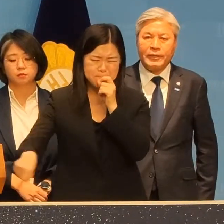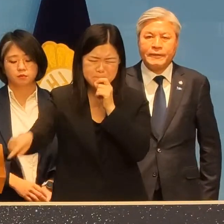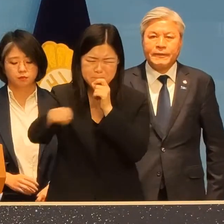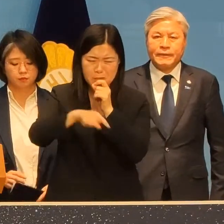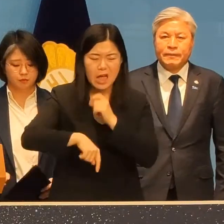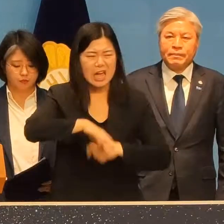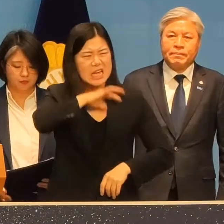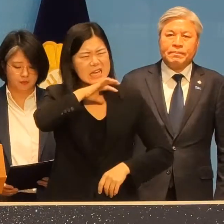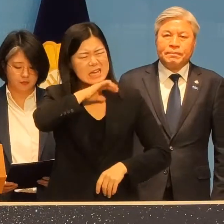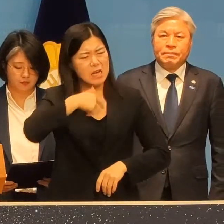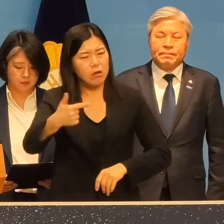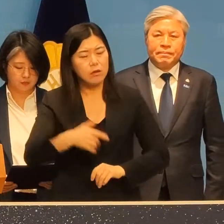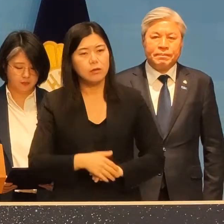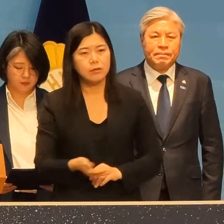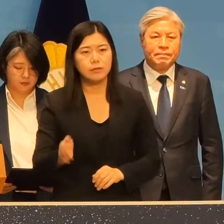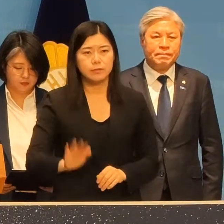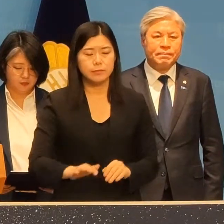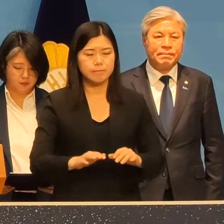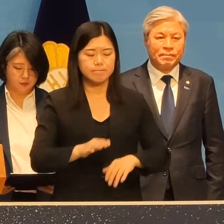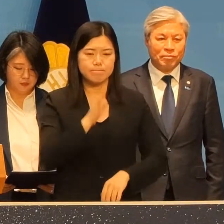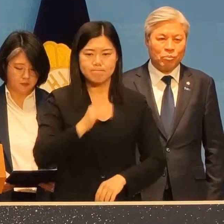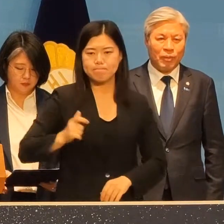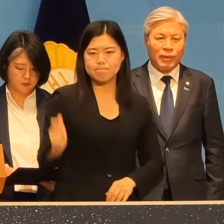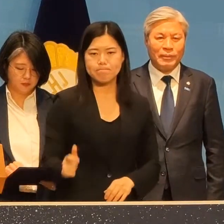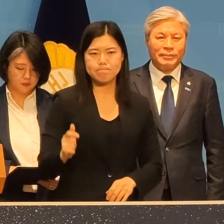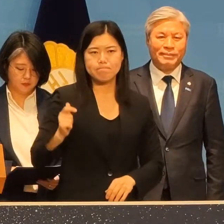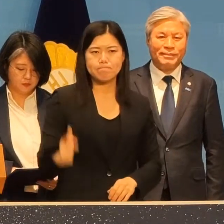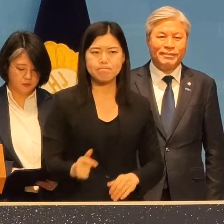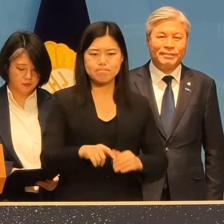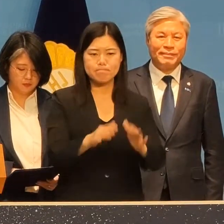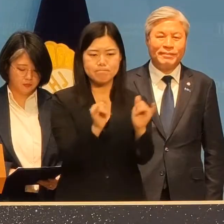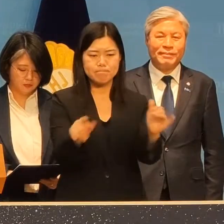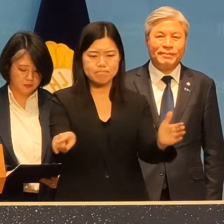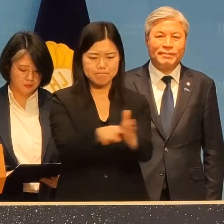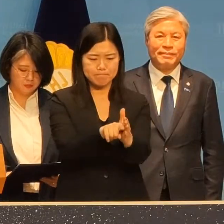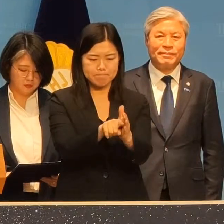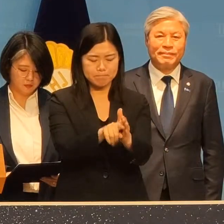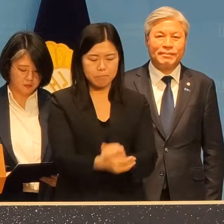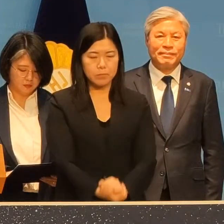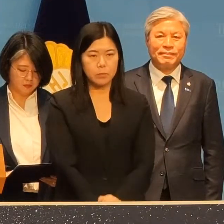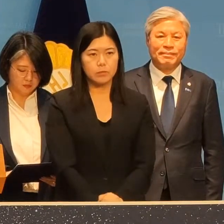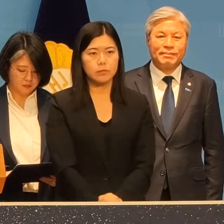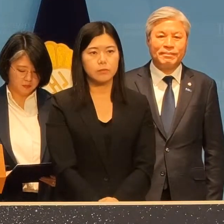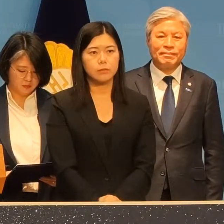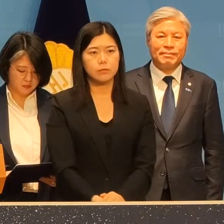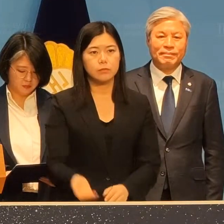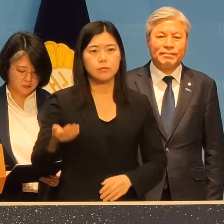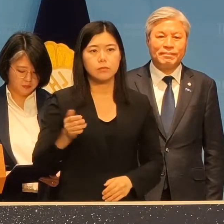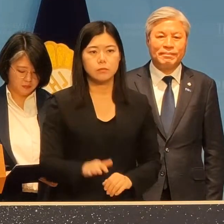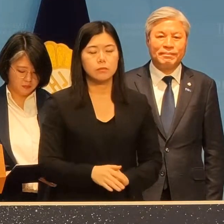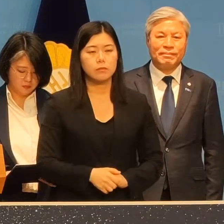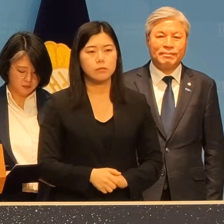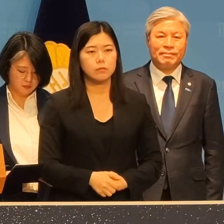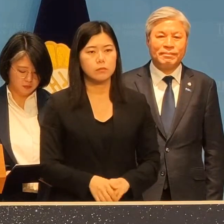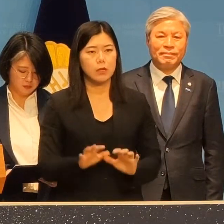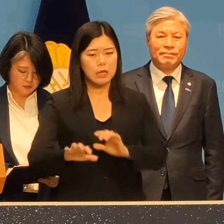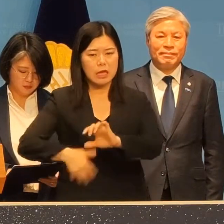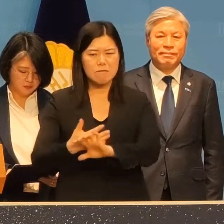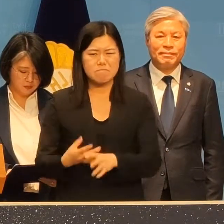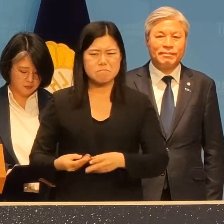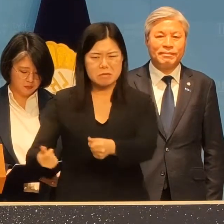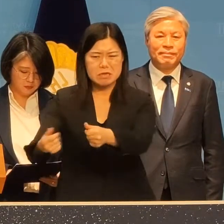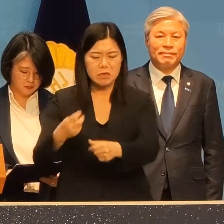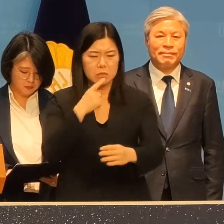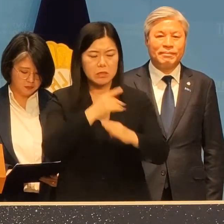반발이 거셌지만 굳건히 국민을 믿고 여기까지 왔습니다. 하지만 내란 종식과